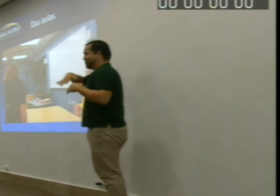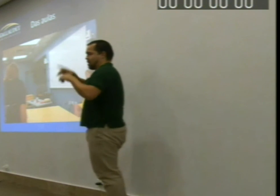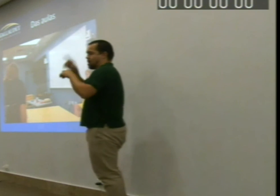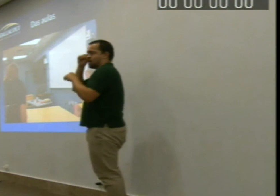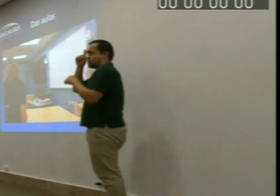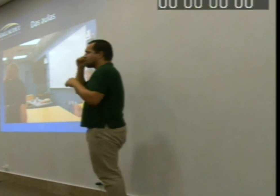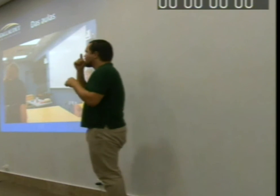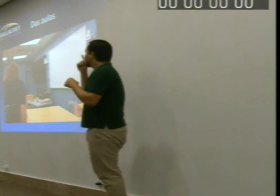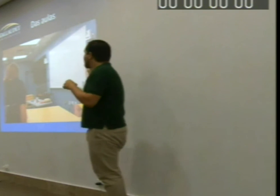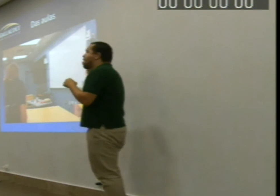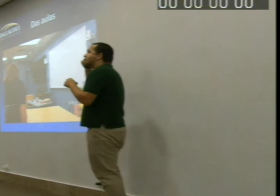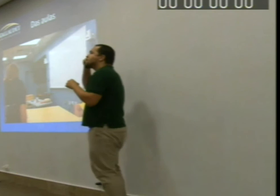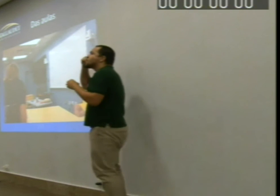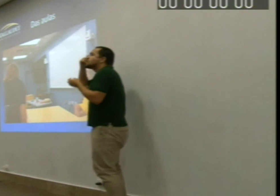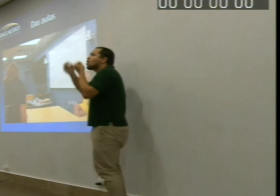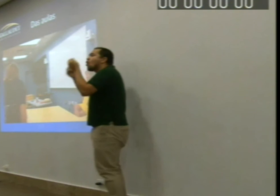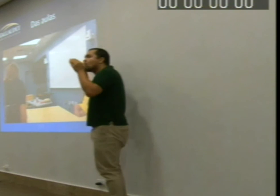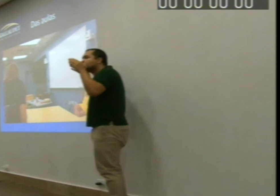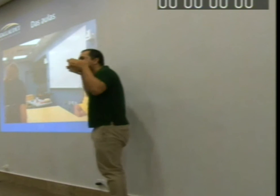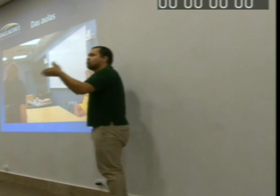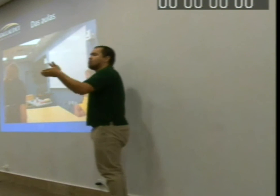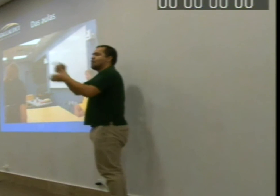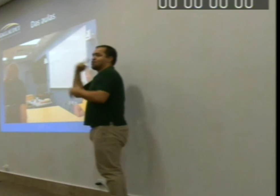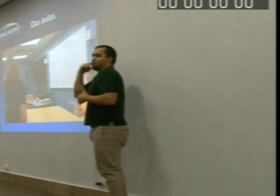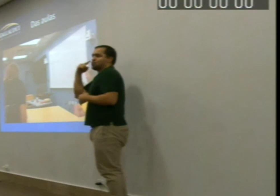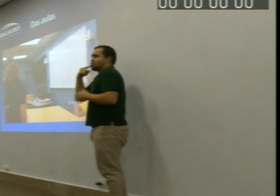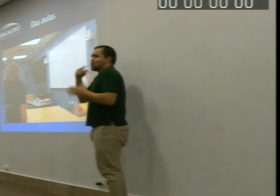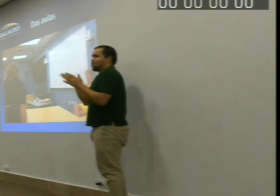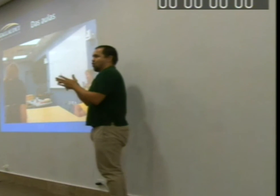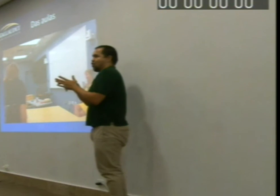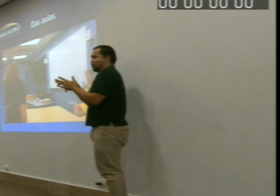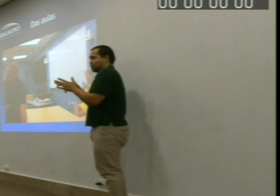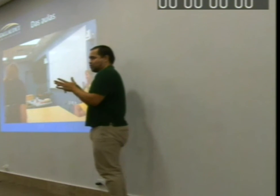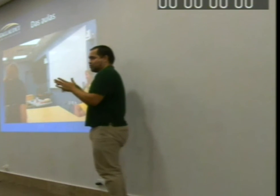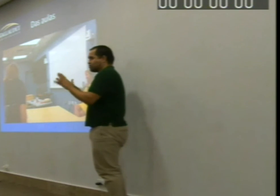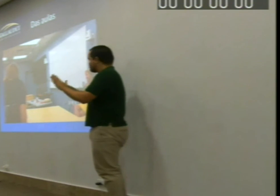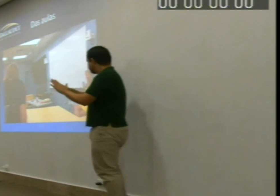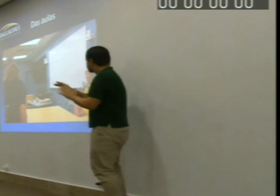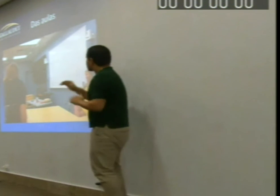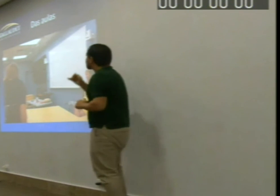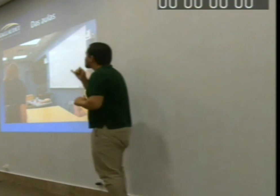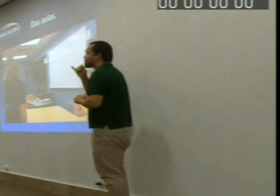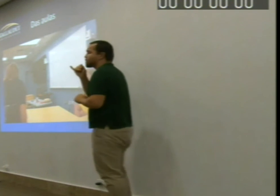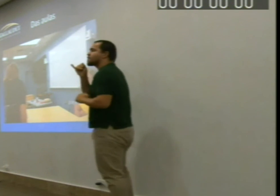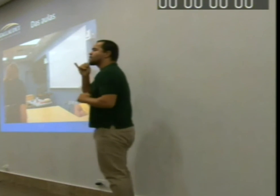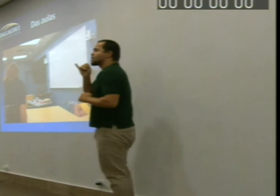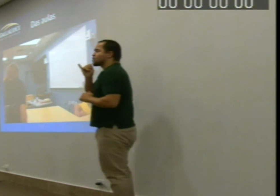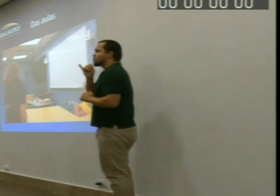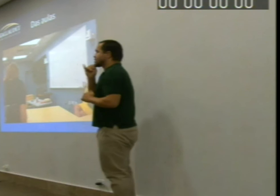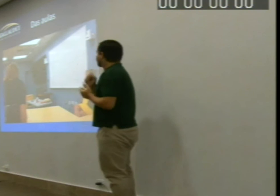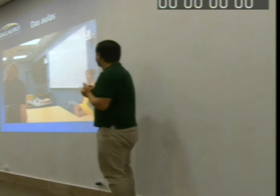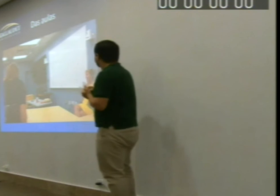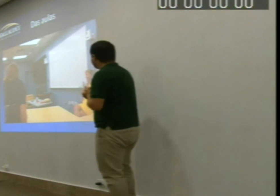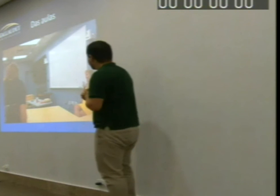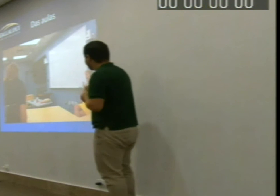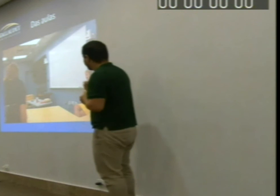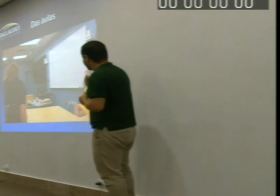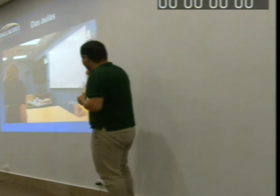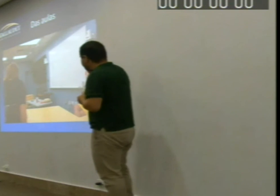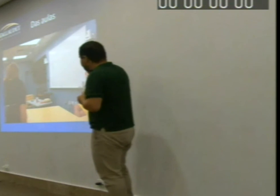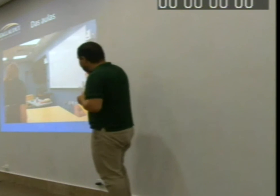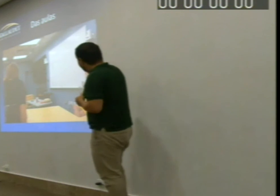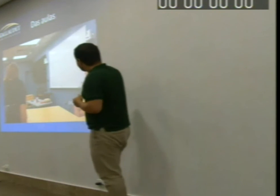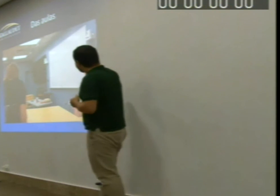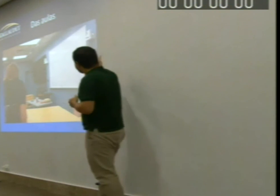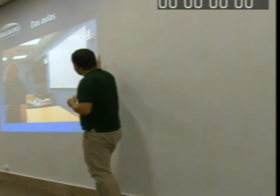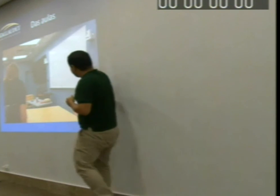aula né dentro da galaud que tinha tinham carteiras em